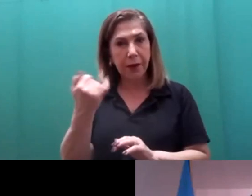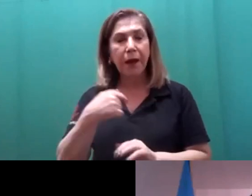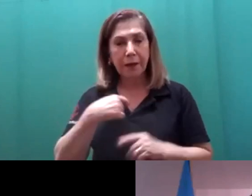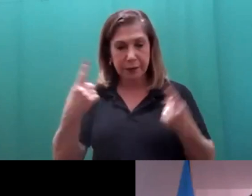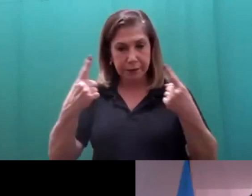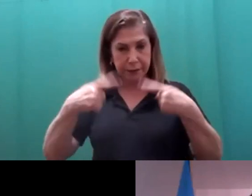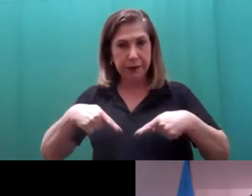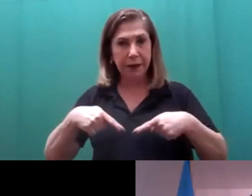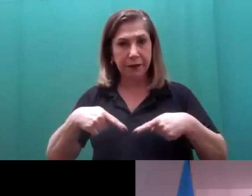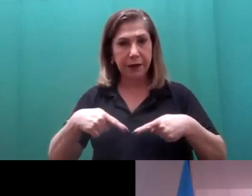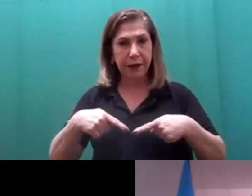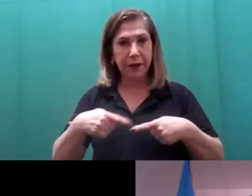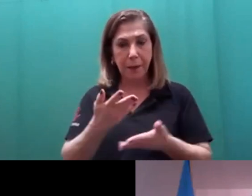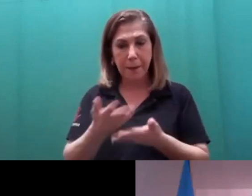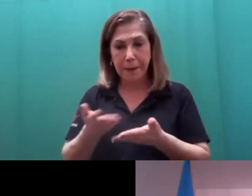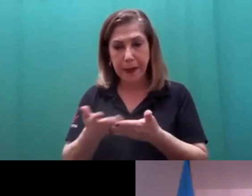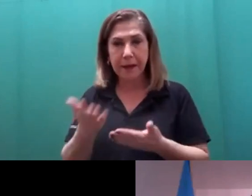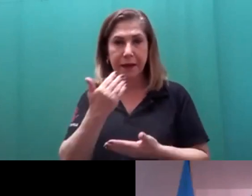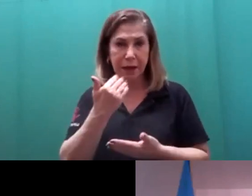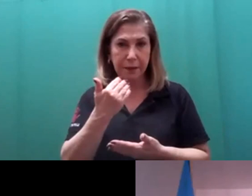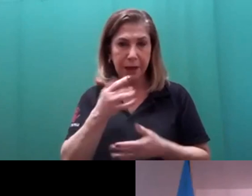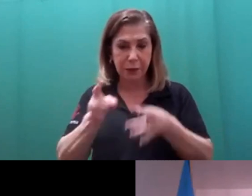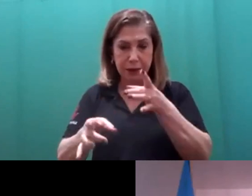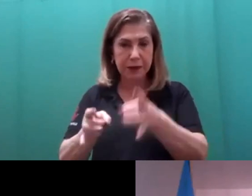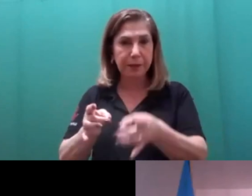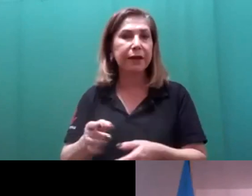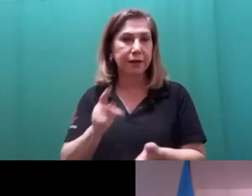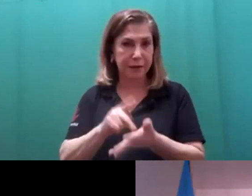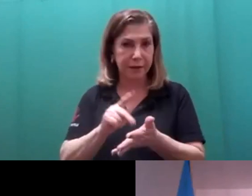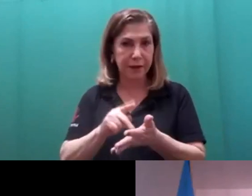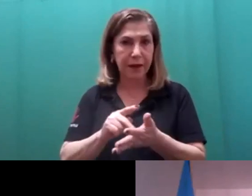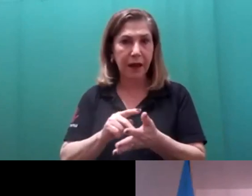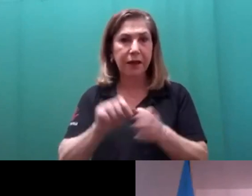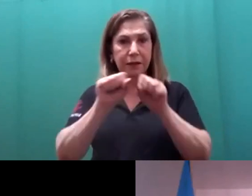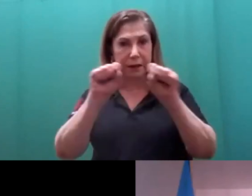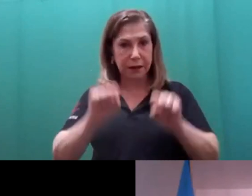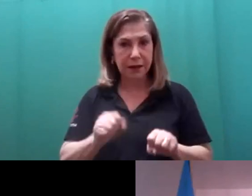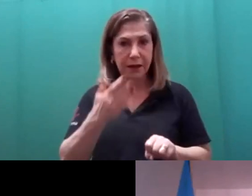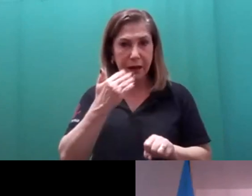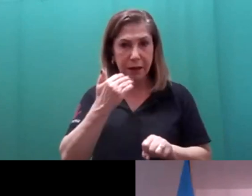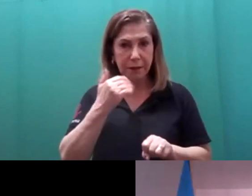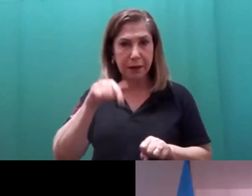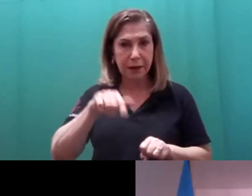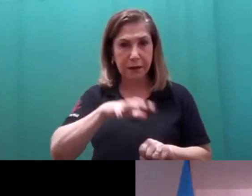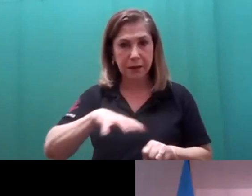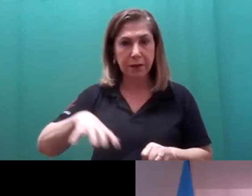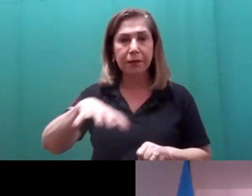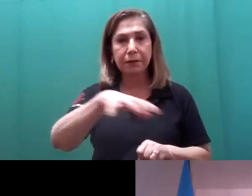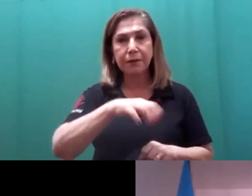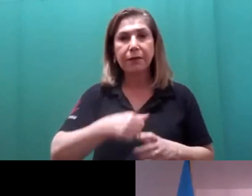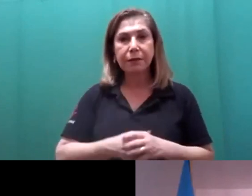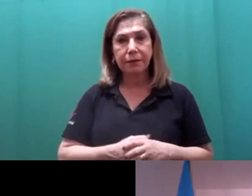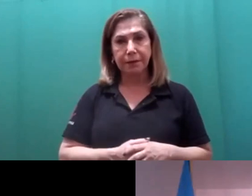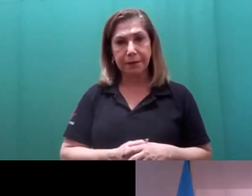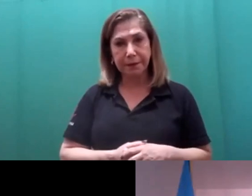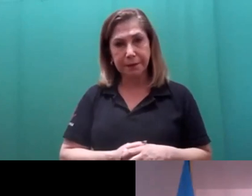perdas e desperdícios dos alimentos, sobretudo no caso dos sistemas alimentares de circuitos curtos